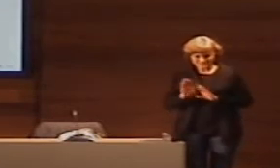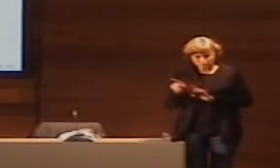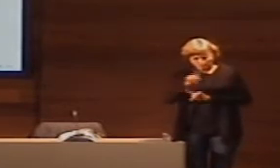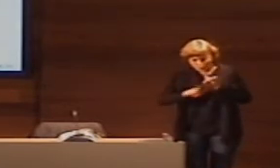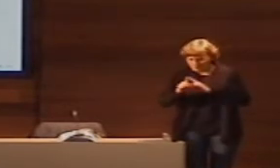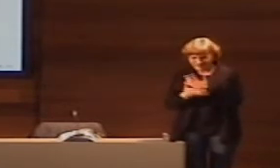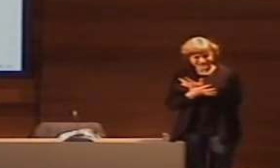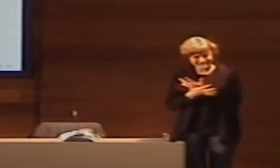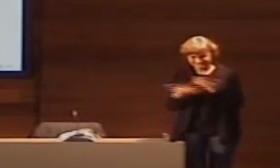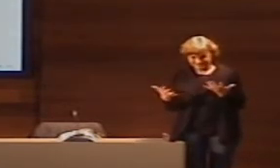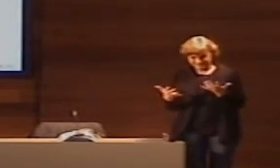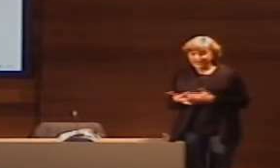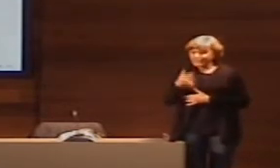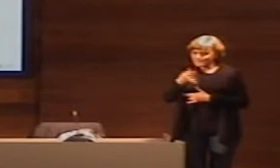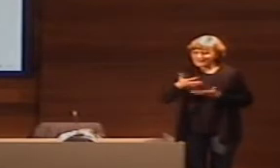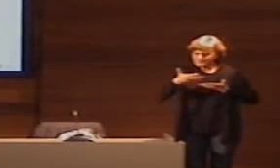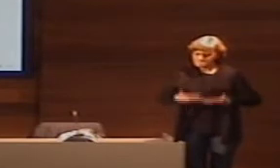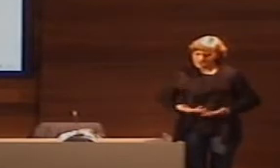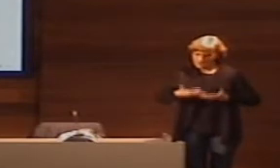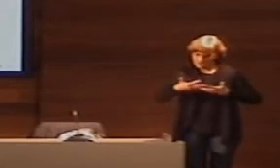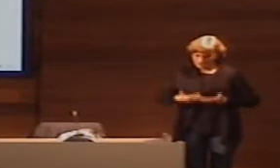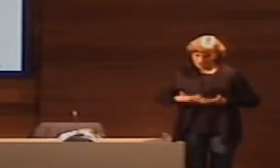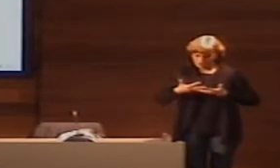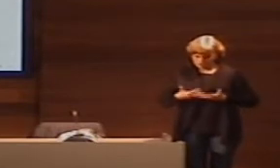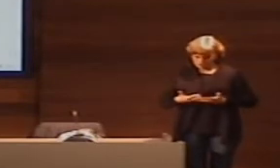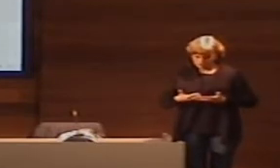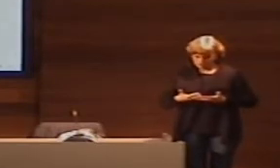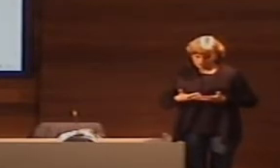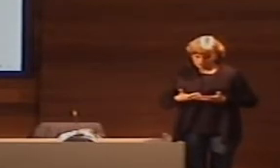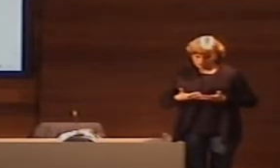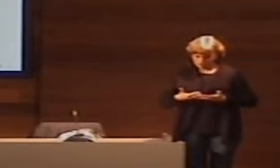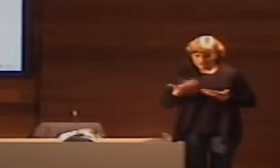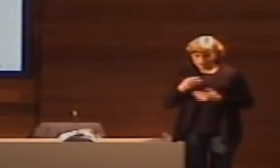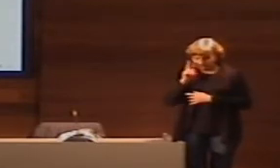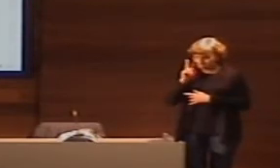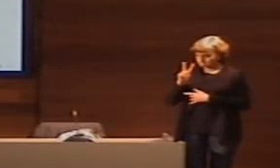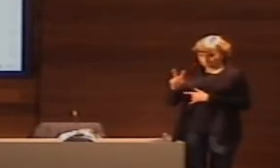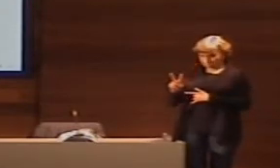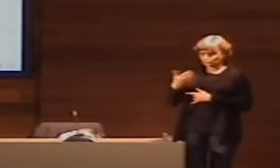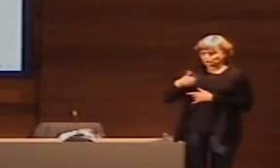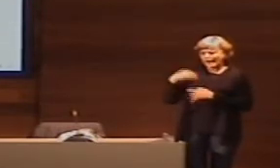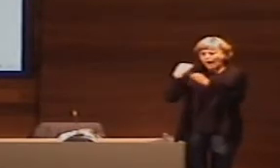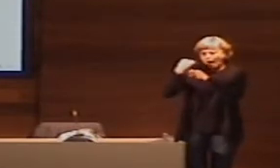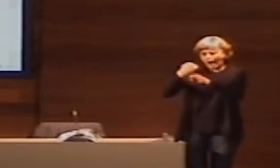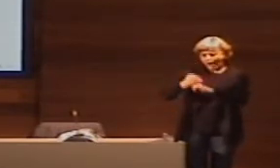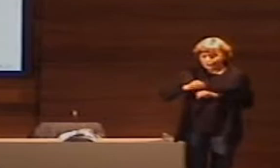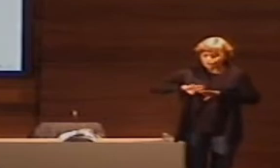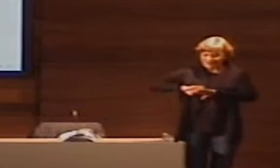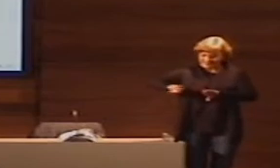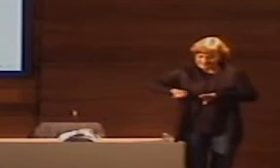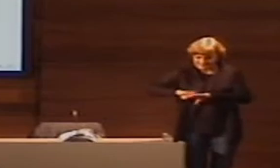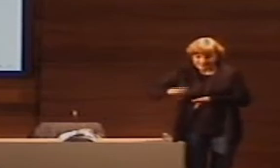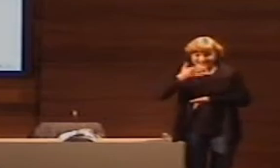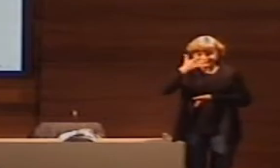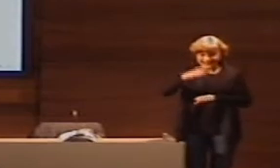y la más importante en peso, no es la que se ha abordado en primer lugar, ¿no? Empezamos a separar, hace años ya, a separar el vidrio, el papel, los